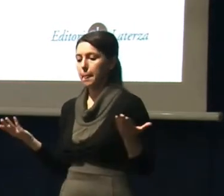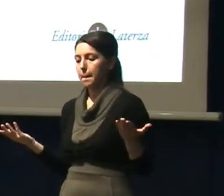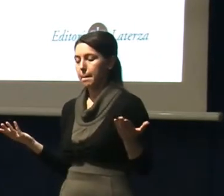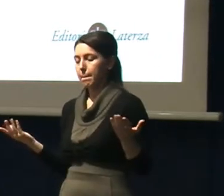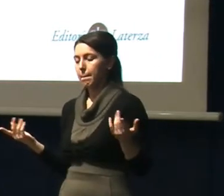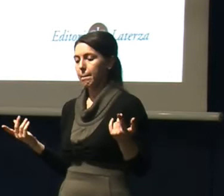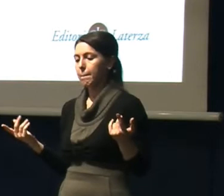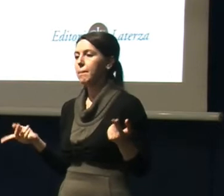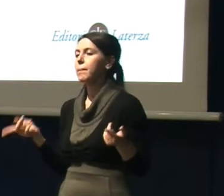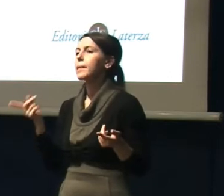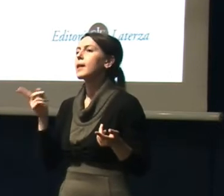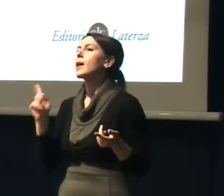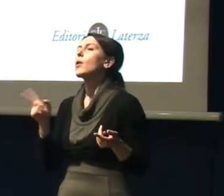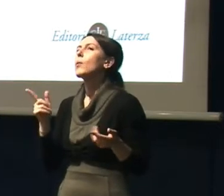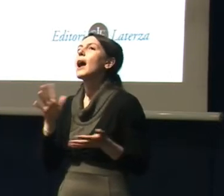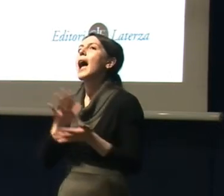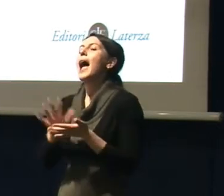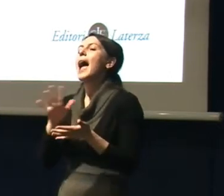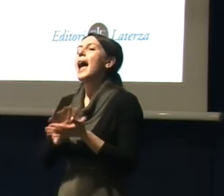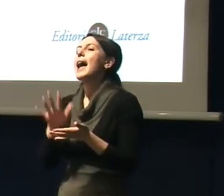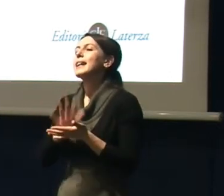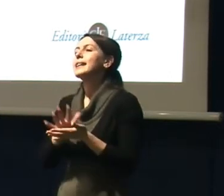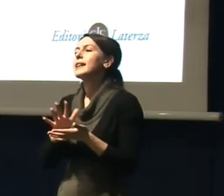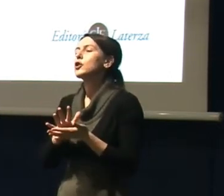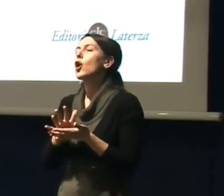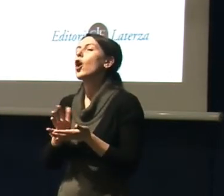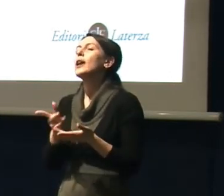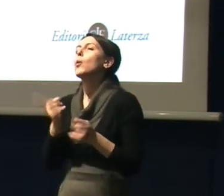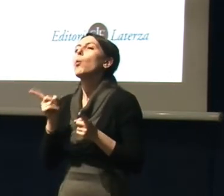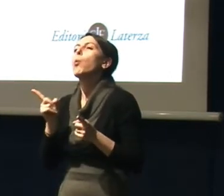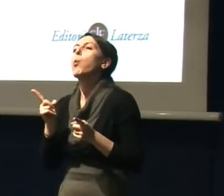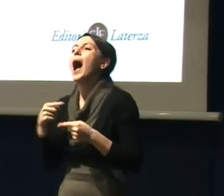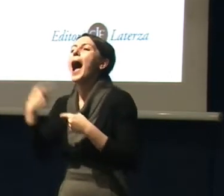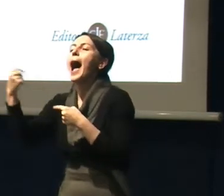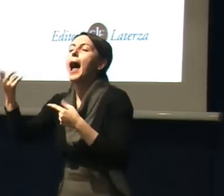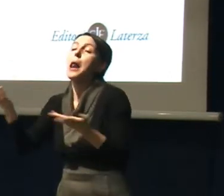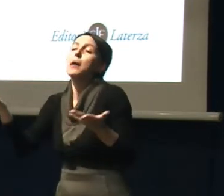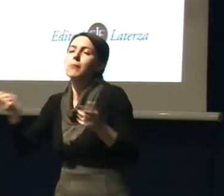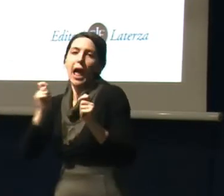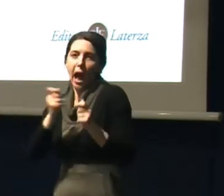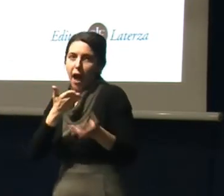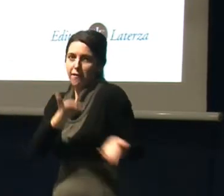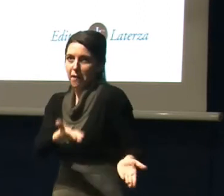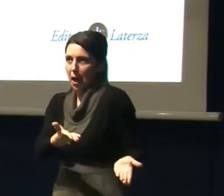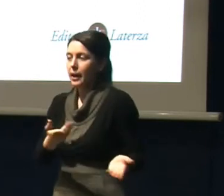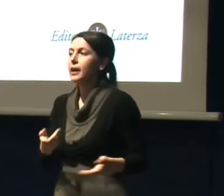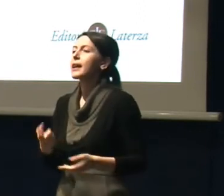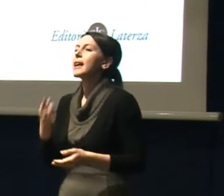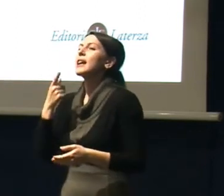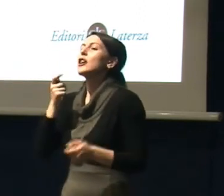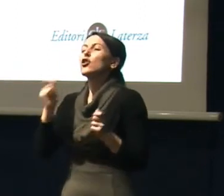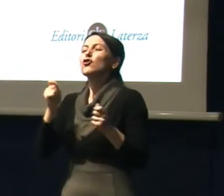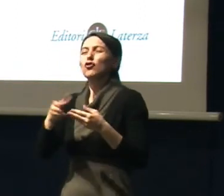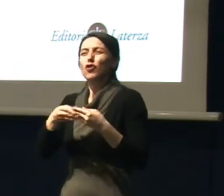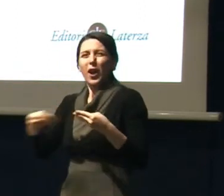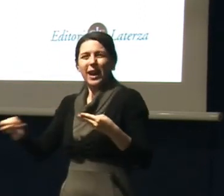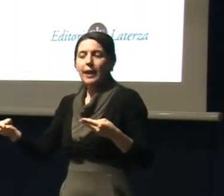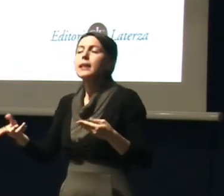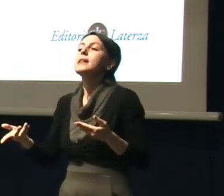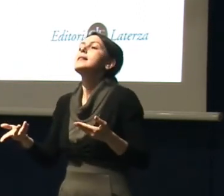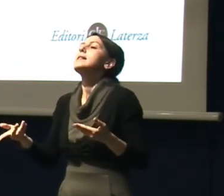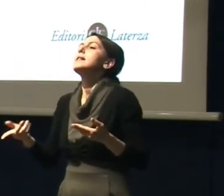diciamo la fine che faranno gli editori sono un po fatti degli editori lasciatemelo dire la fine che faranno i giornalisti sono